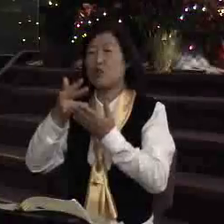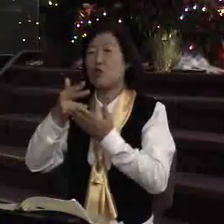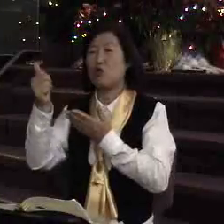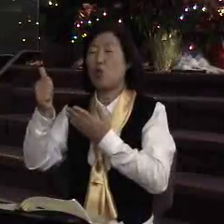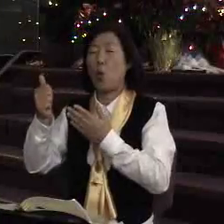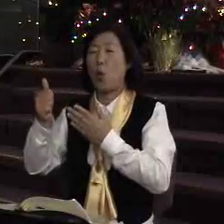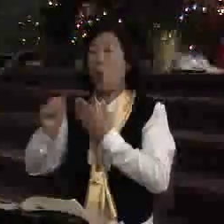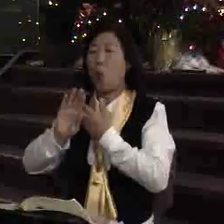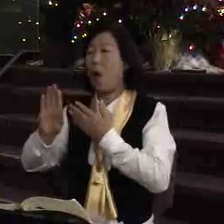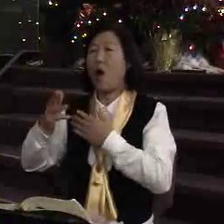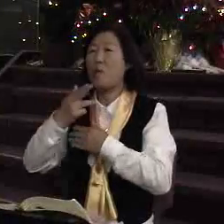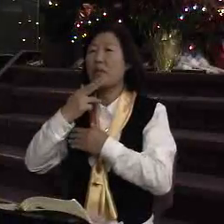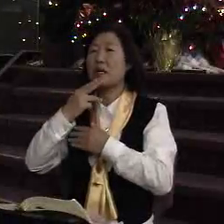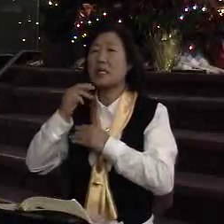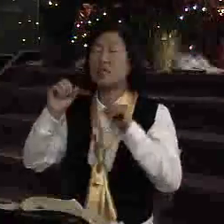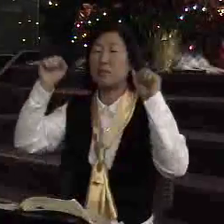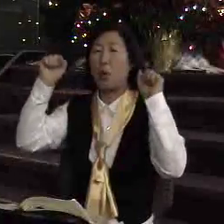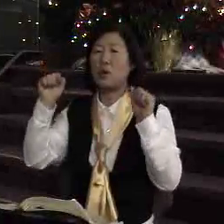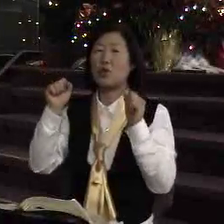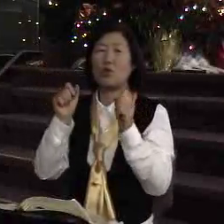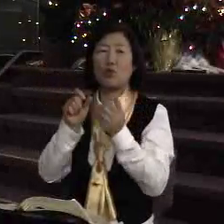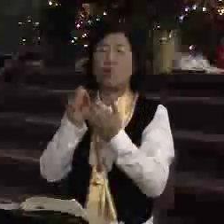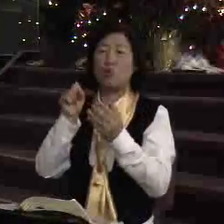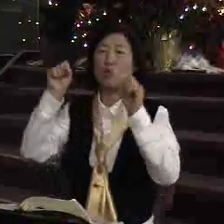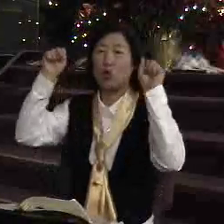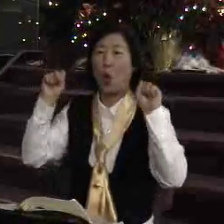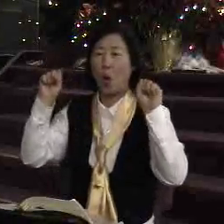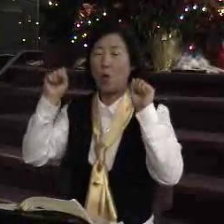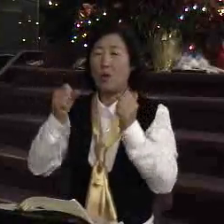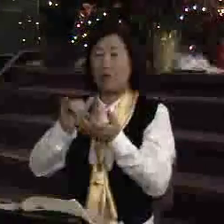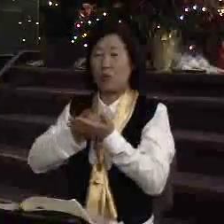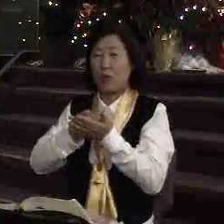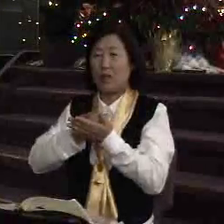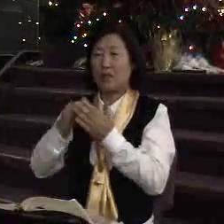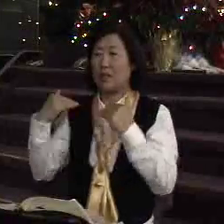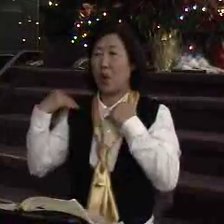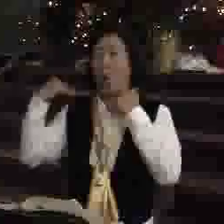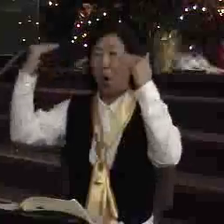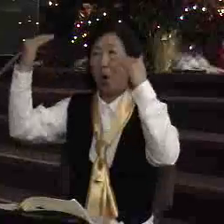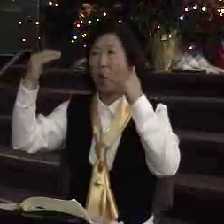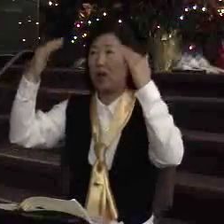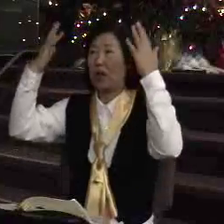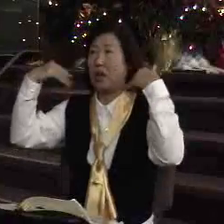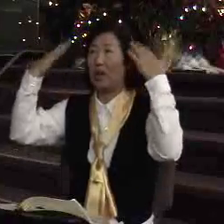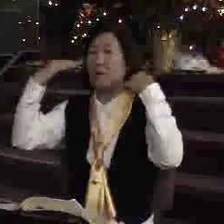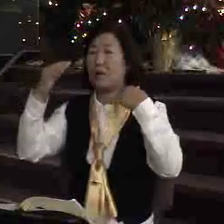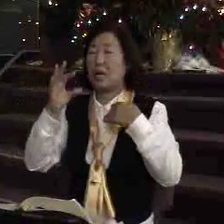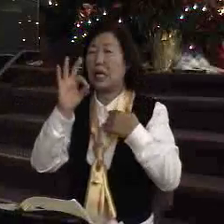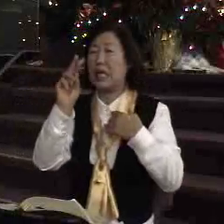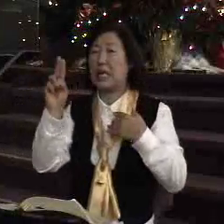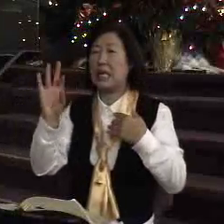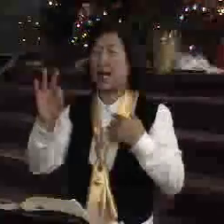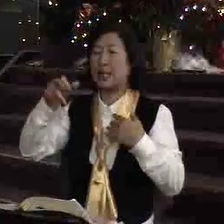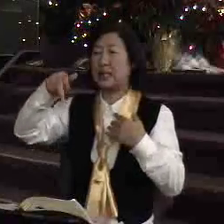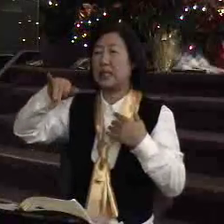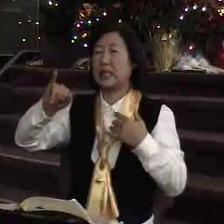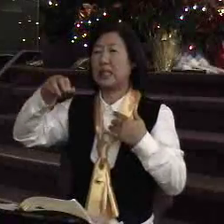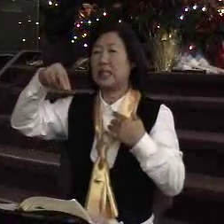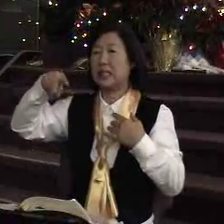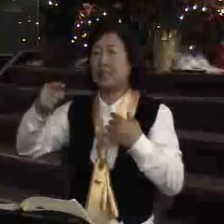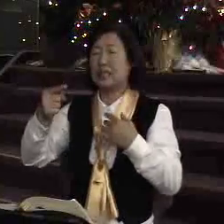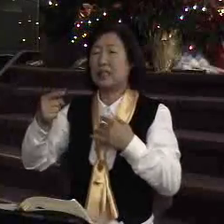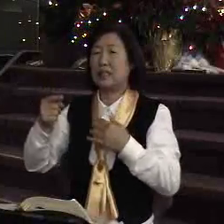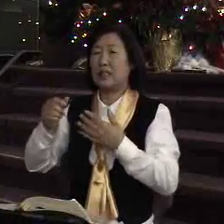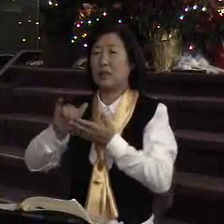그러면 스포츠가 스포츠. 그래서 이제 뉴욕에서 자랐기 때문에 여름에는 뉴욕 양키스. 이 겨울이 되면